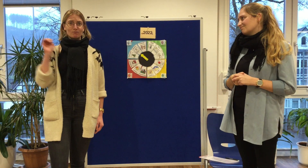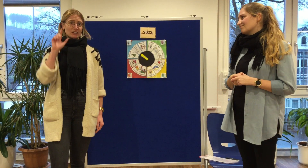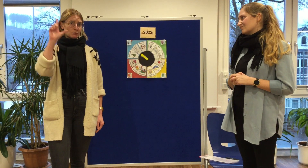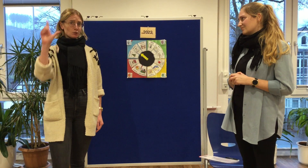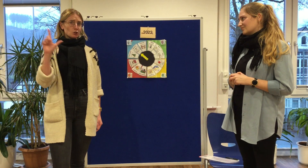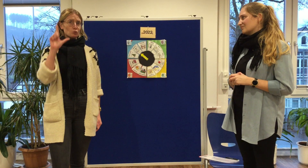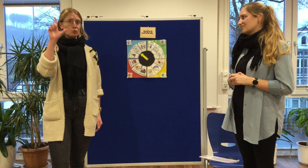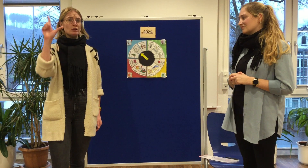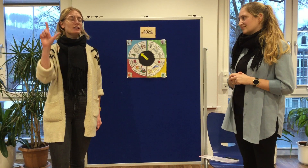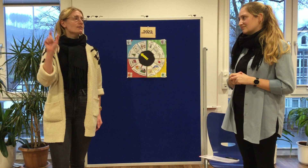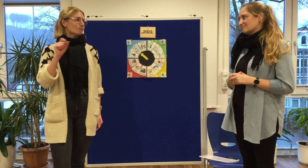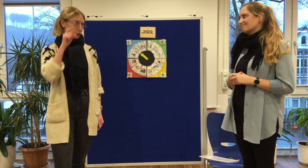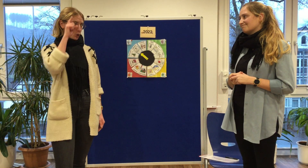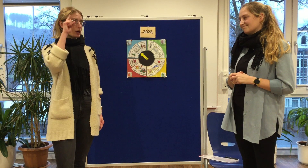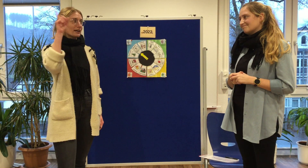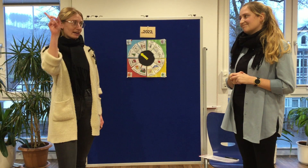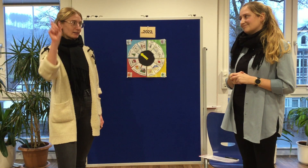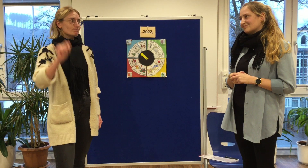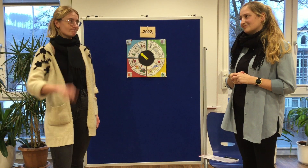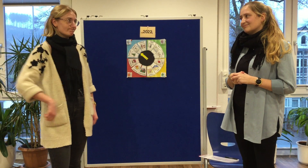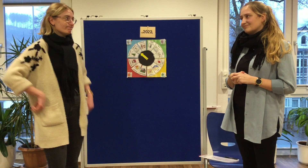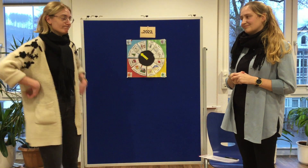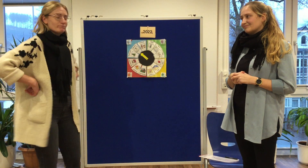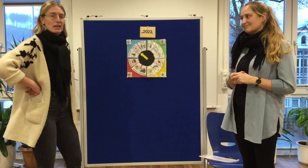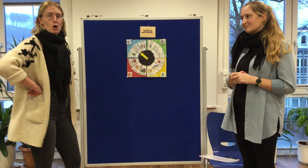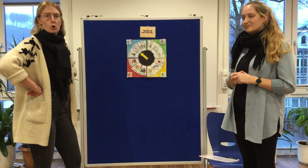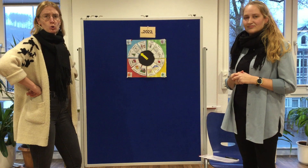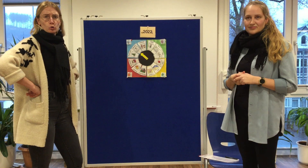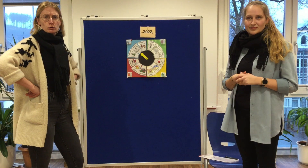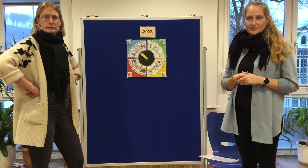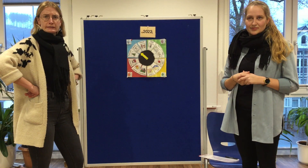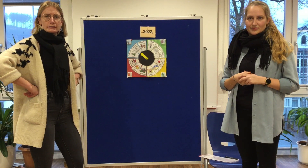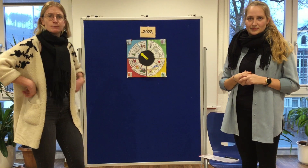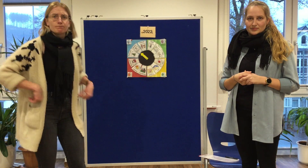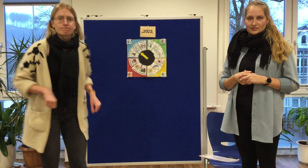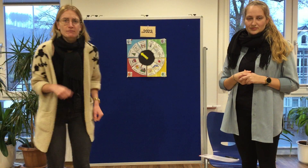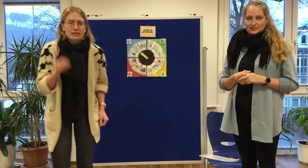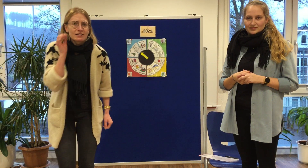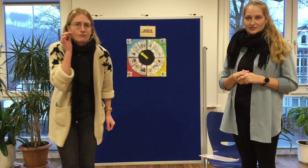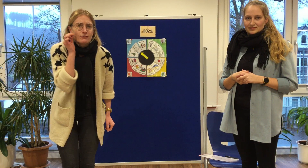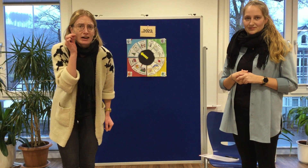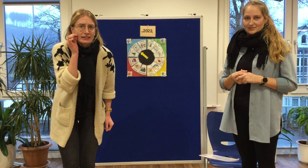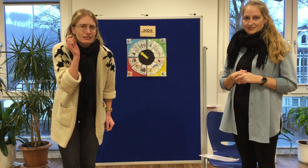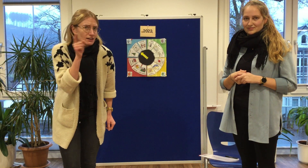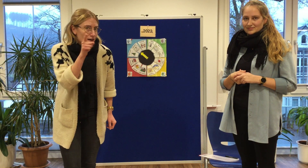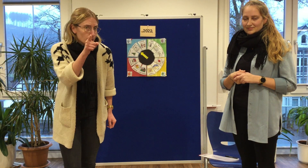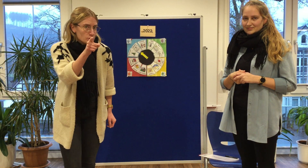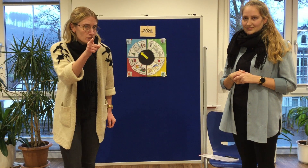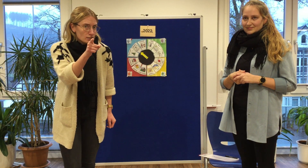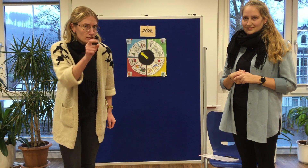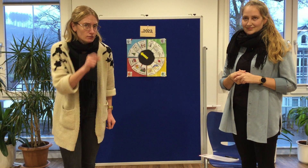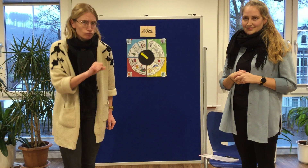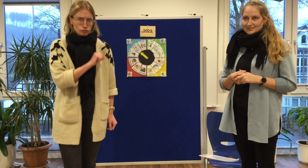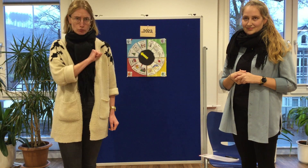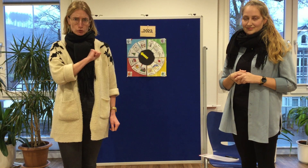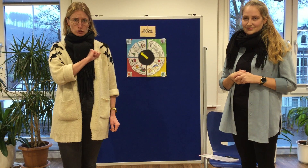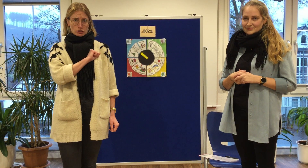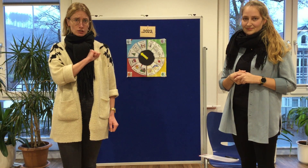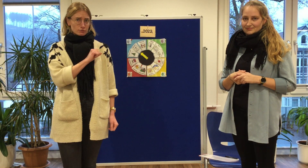im Juli. Okay. Und wann habt ihr Geburtstag?